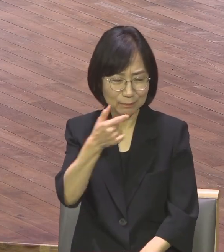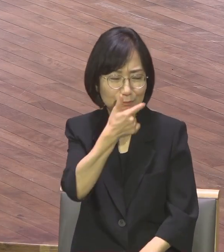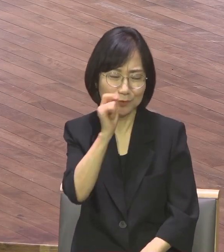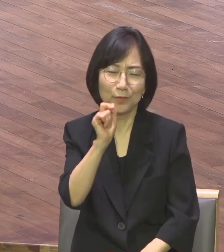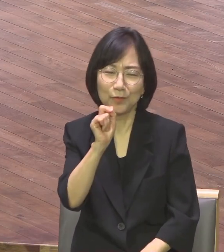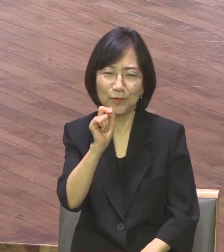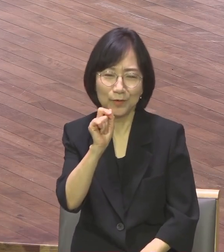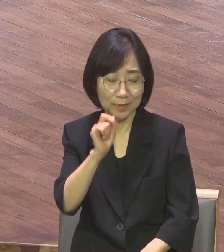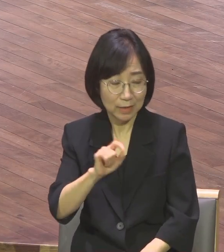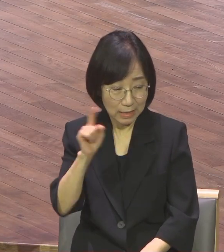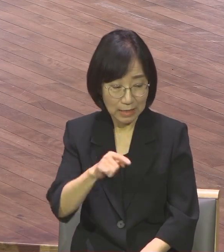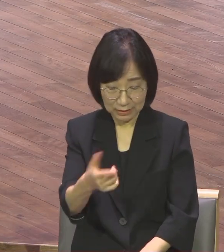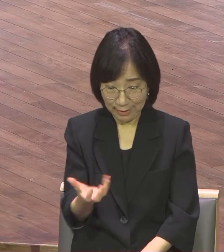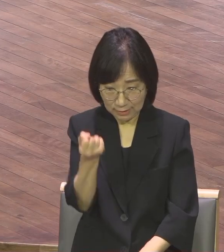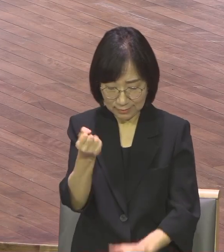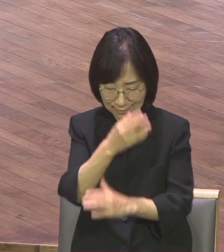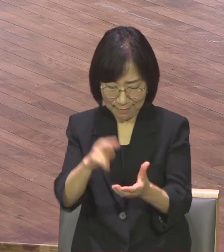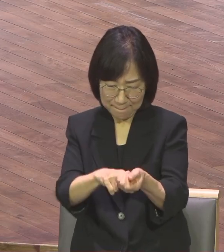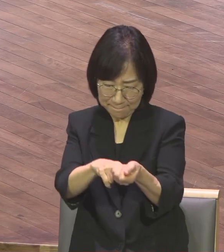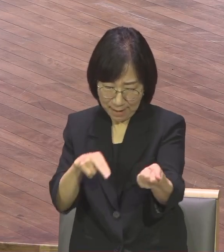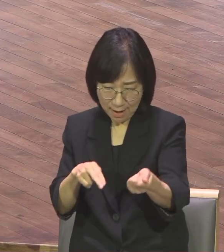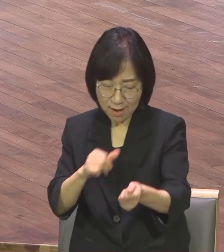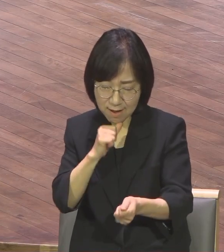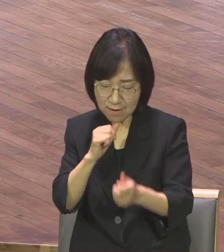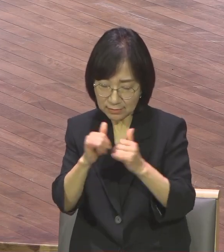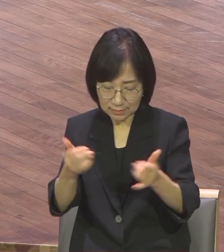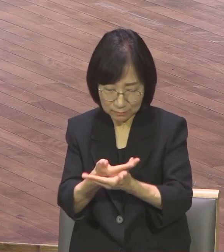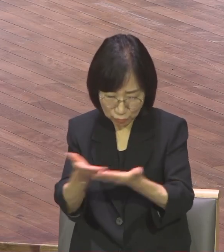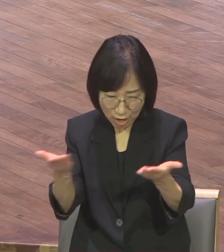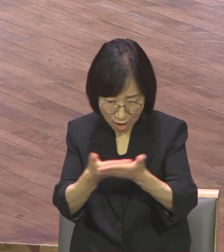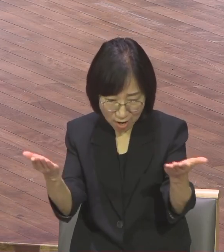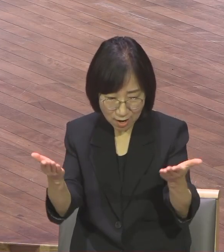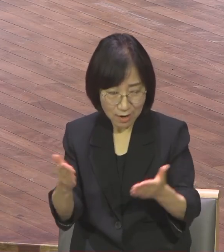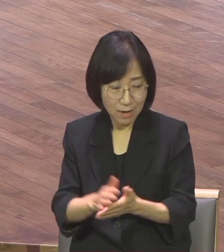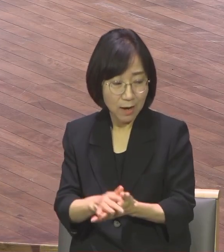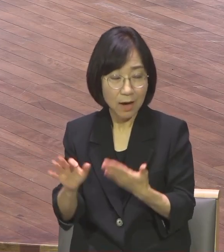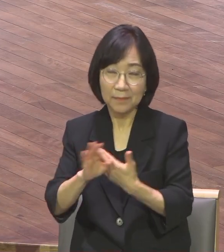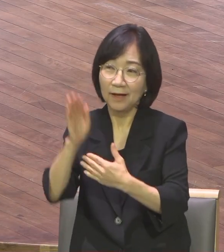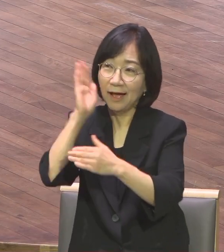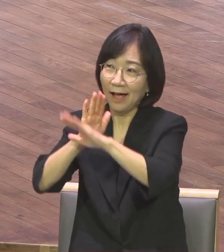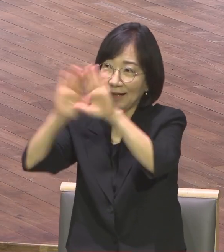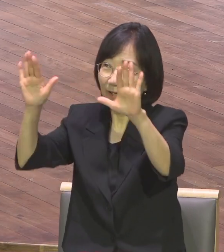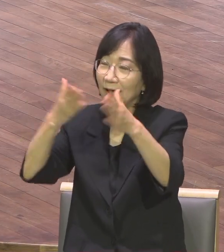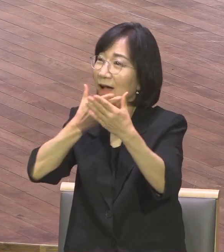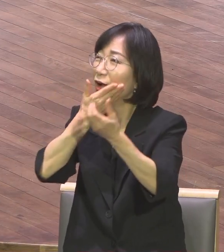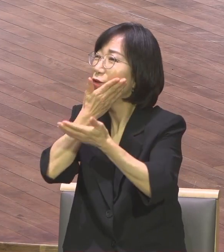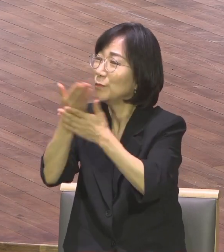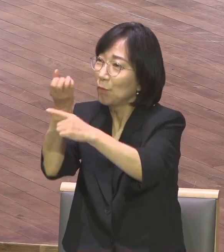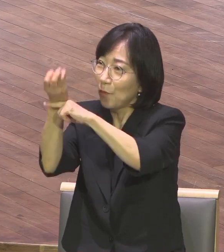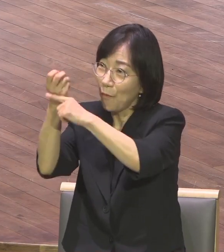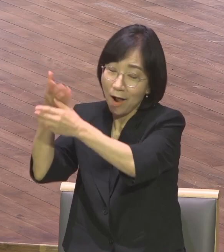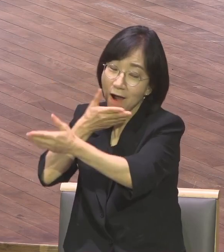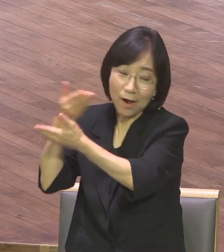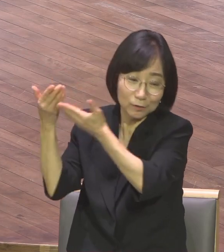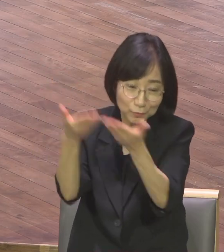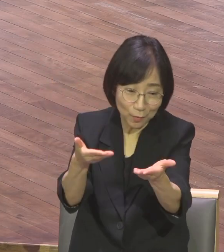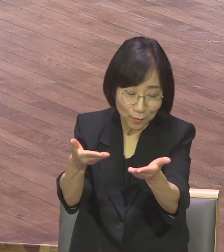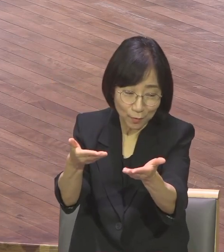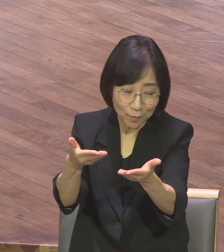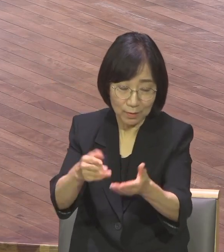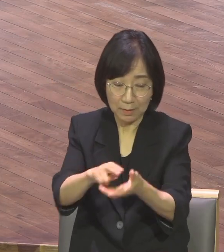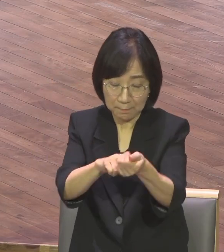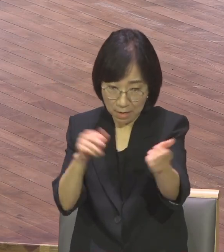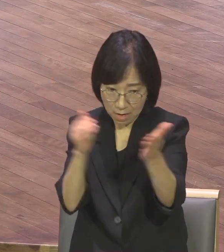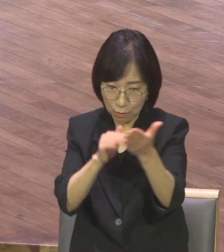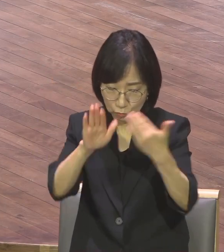것이 있으니 가서 내게 있는 것을 다 팔아 가난한 자들에게 주라. 그리하면 하늘에서 보화가 내게 있으리라. 그리고 와서 나를 따르라